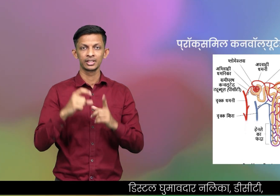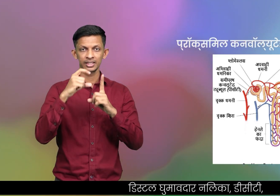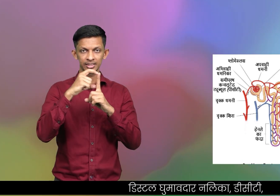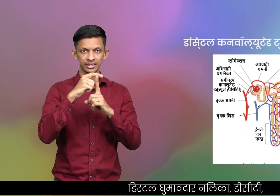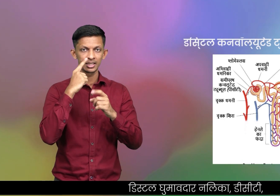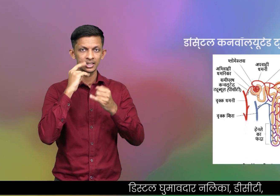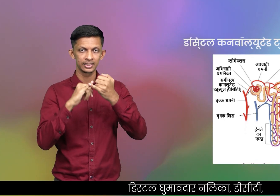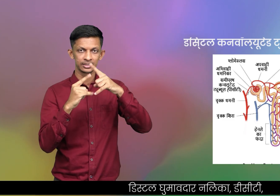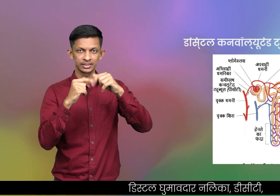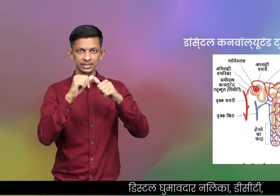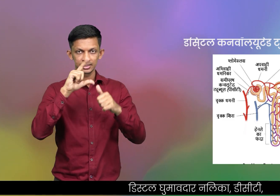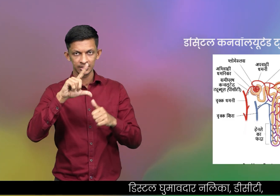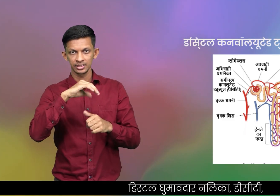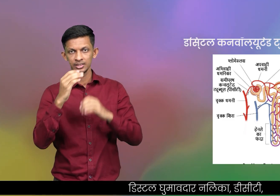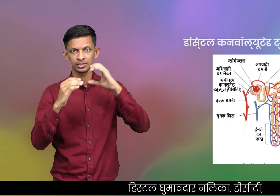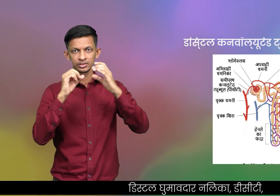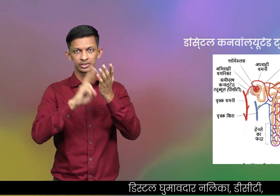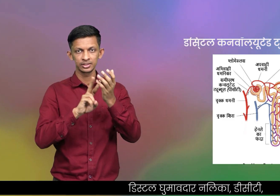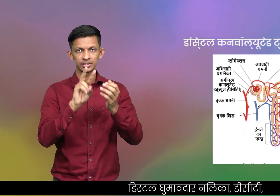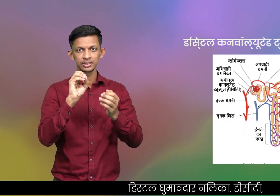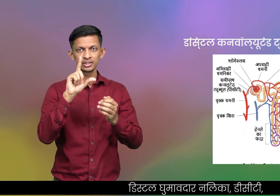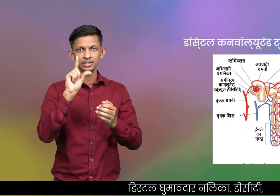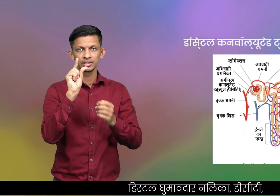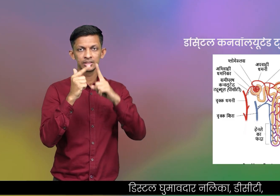डिस्टल कॉन्वोल्यूटेड ट्यूब्यूल (DCT),